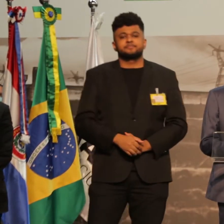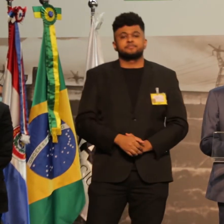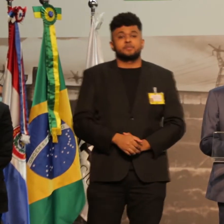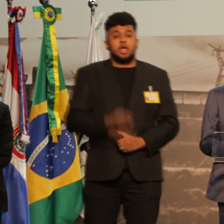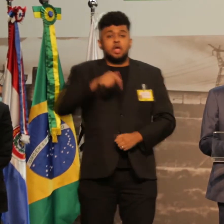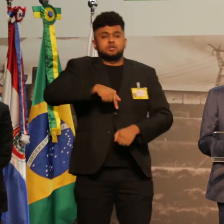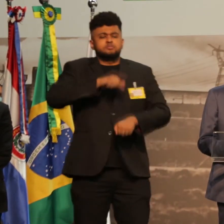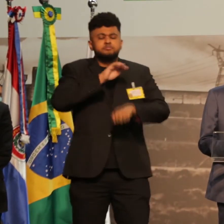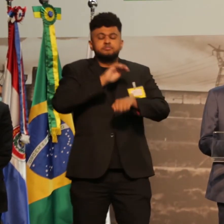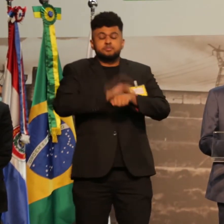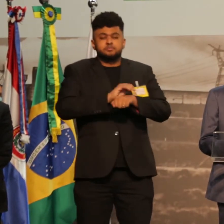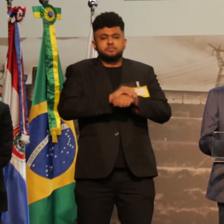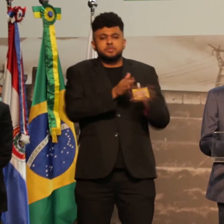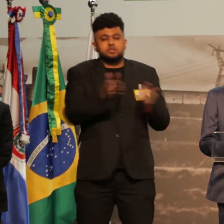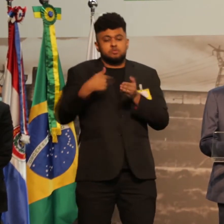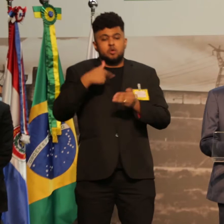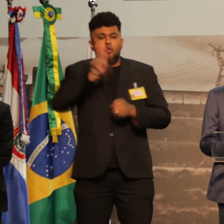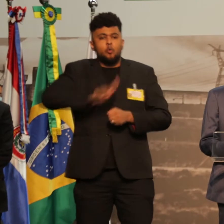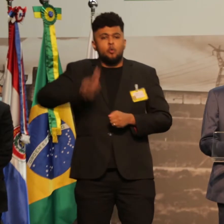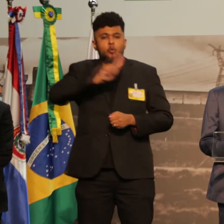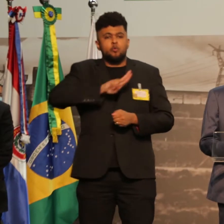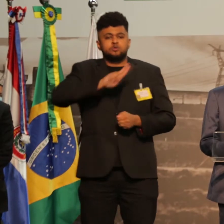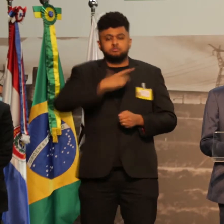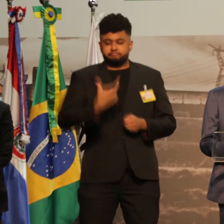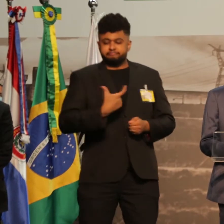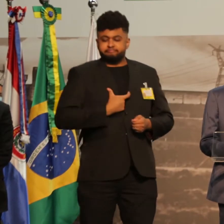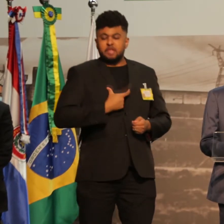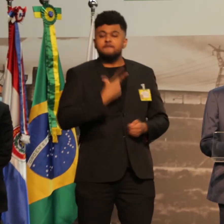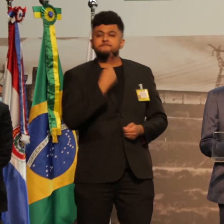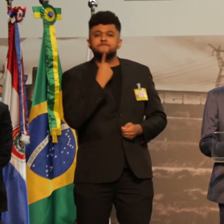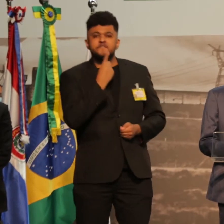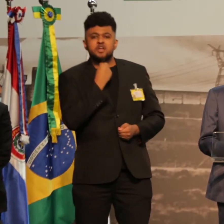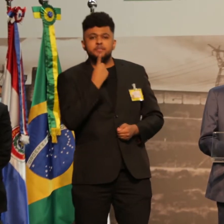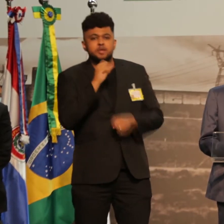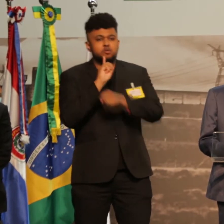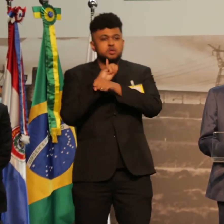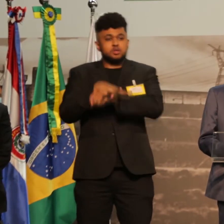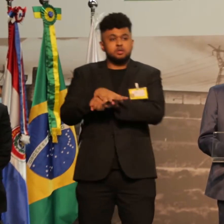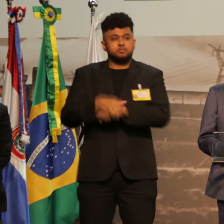Nesse período, usei o crachá vermelho da Itaipu,